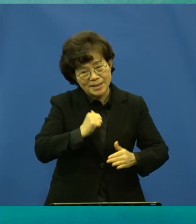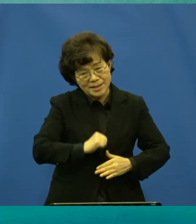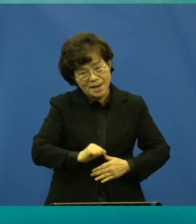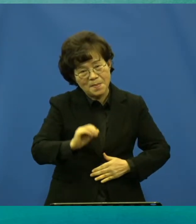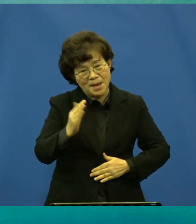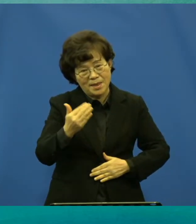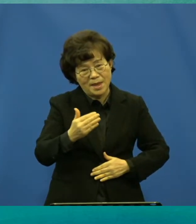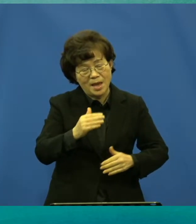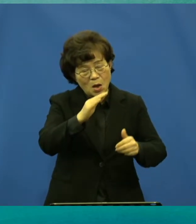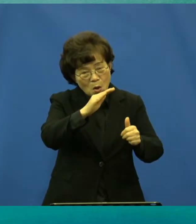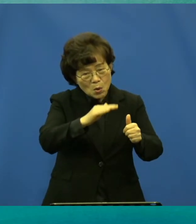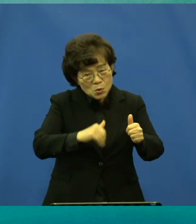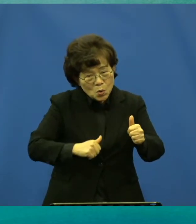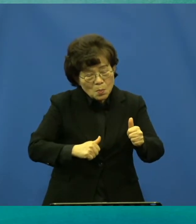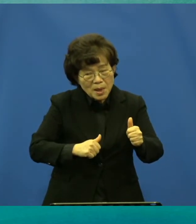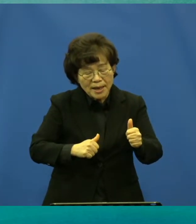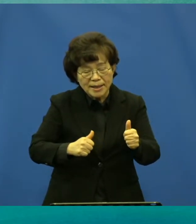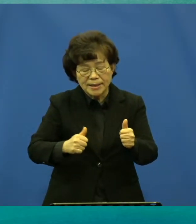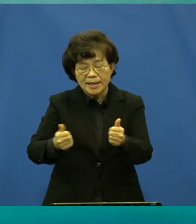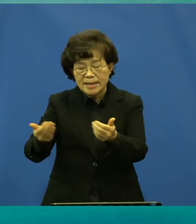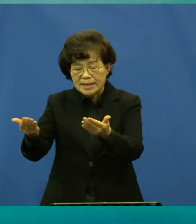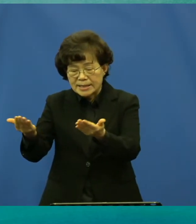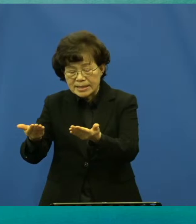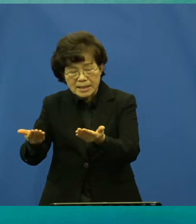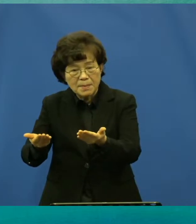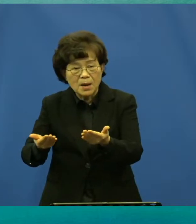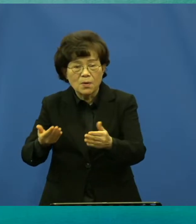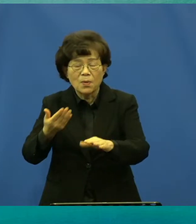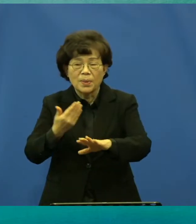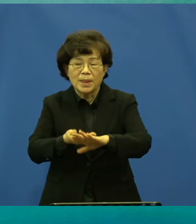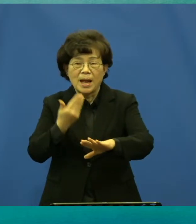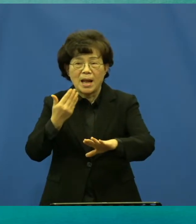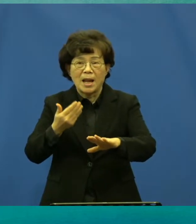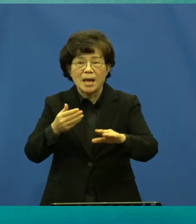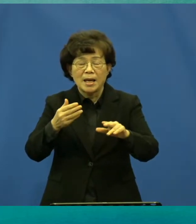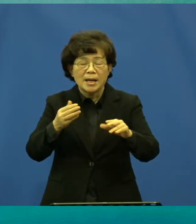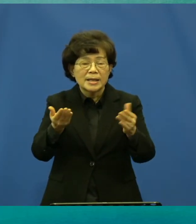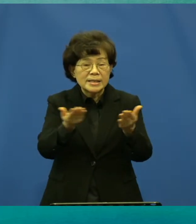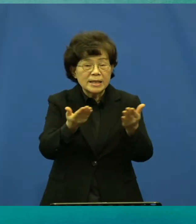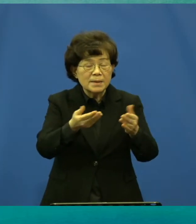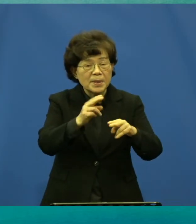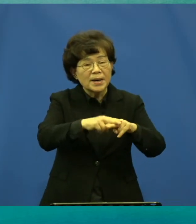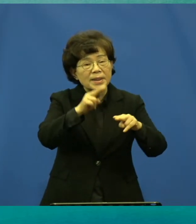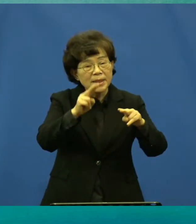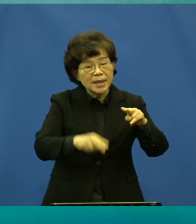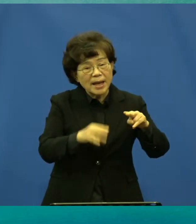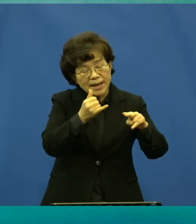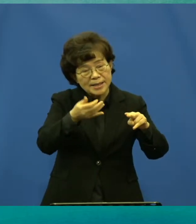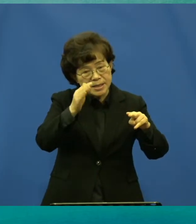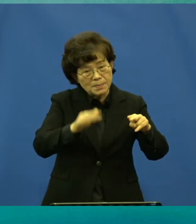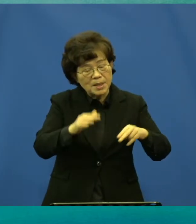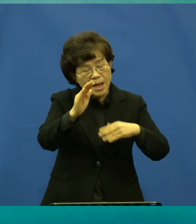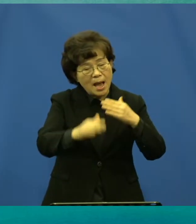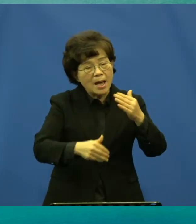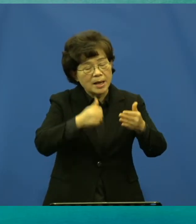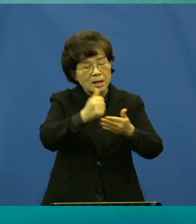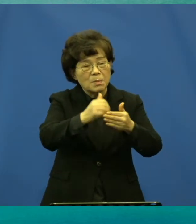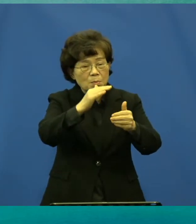소명은 직업과 다릅니다. 직업은 은퇴가 있습니다. 그러나 소명은 은퇴가